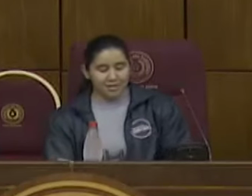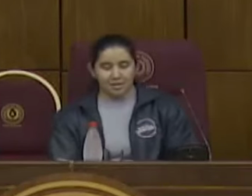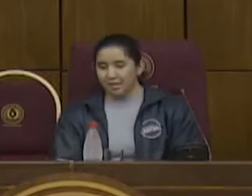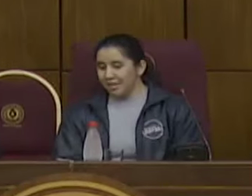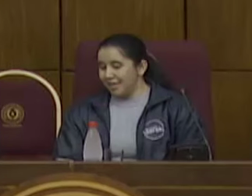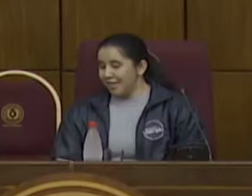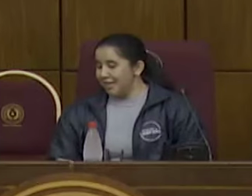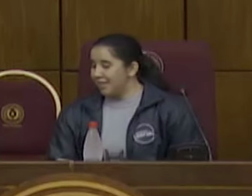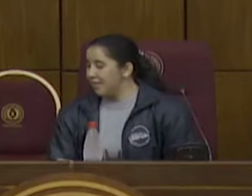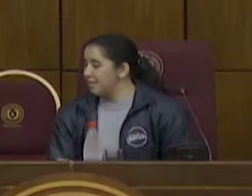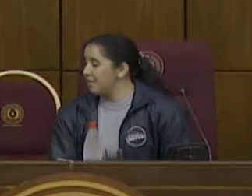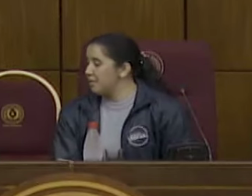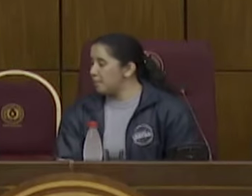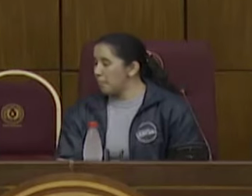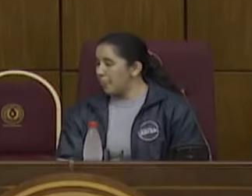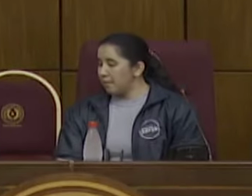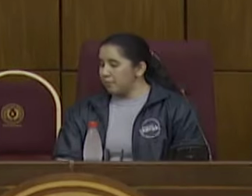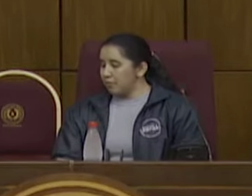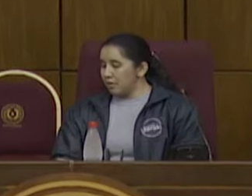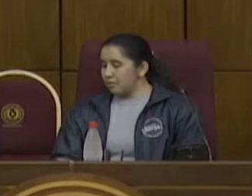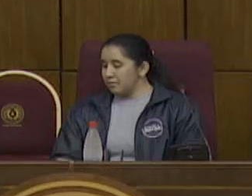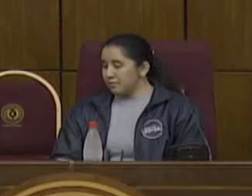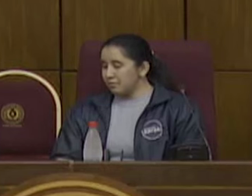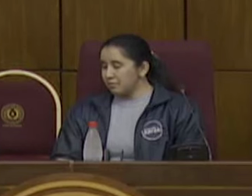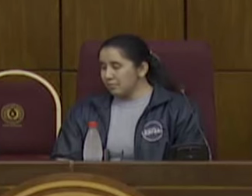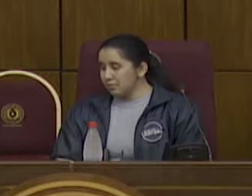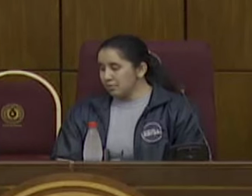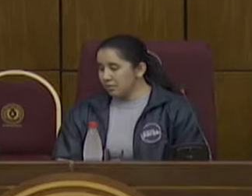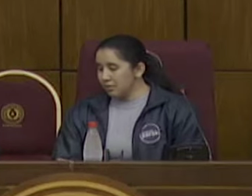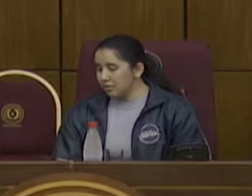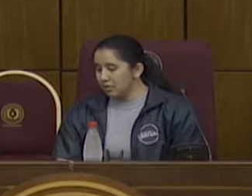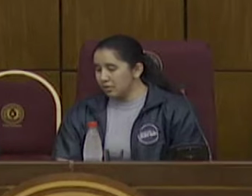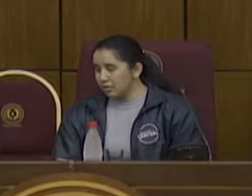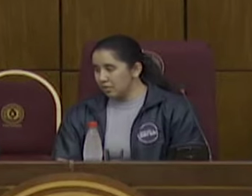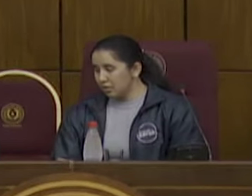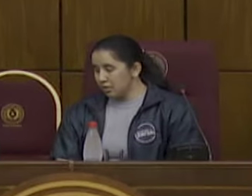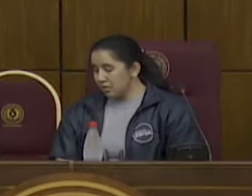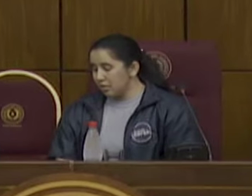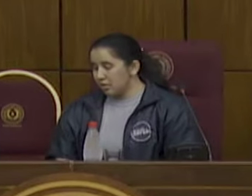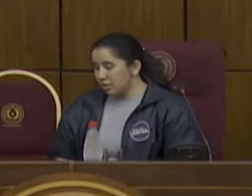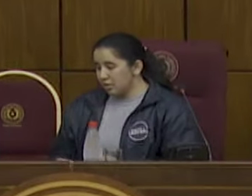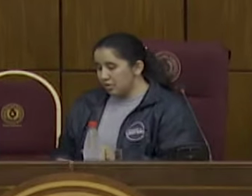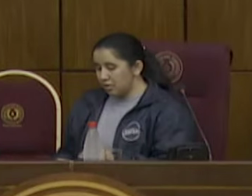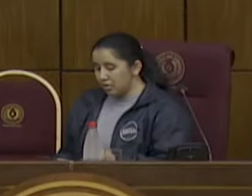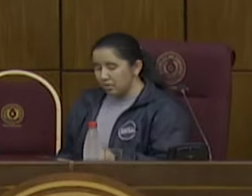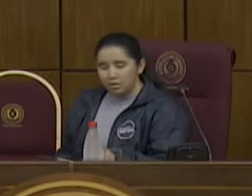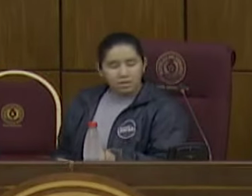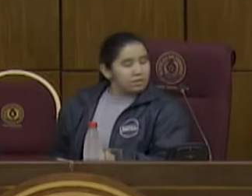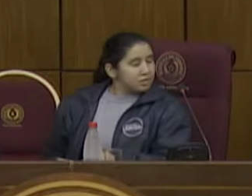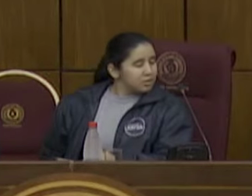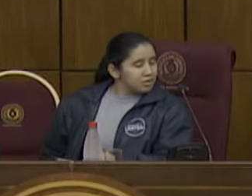Muy buenos días para todos, para todas. Realmente un gusto ver tantas caras conocidas en este espacio